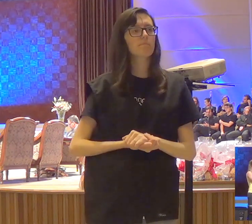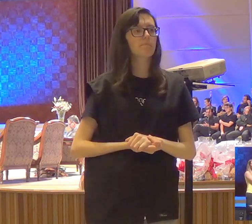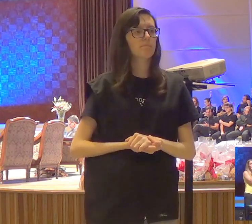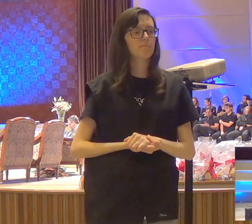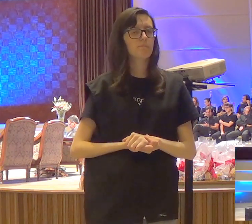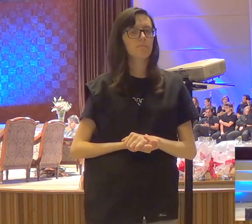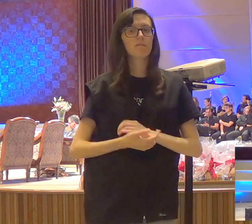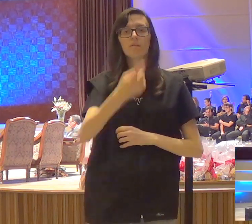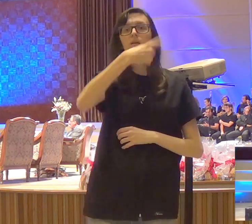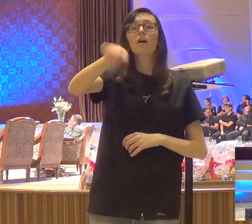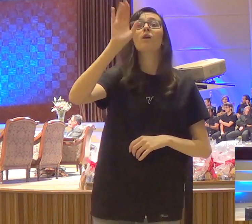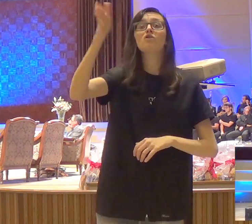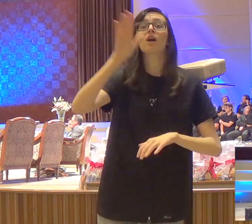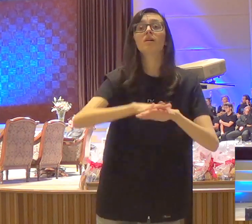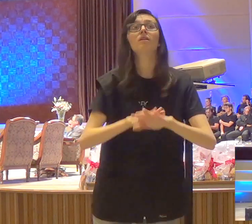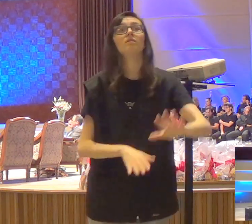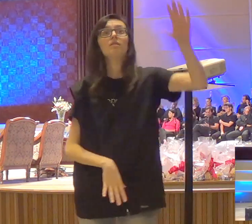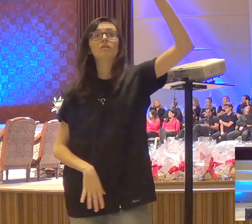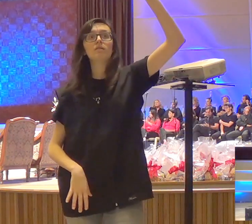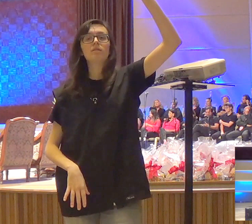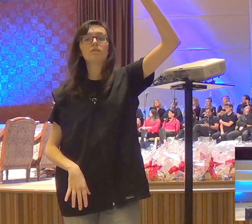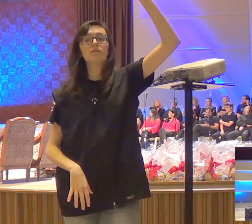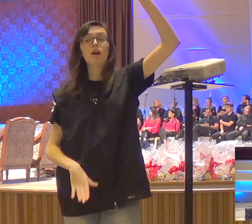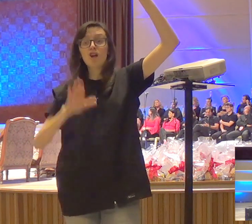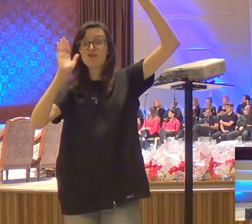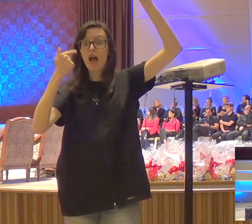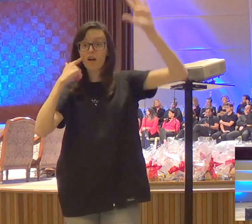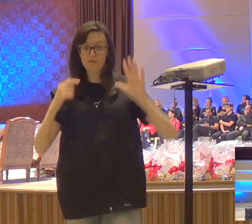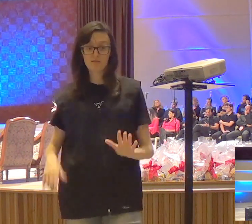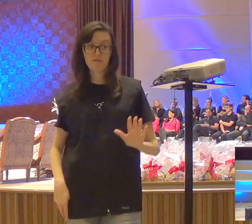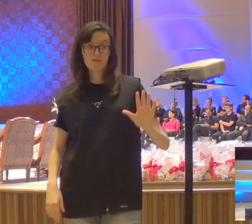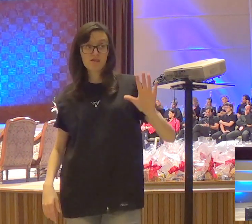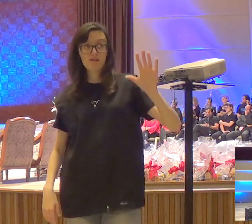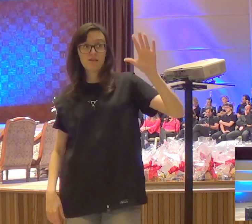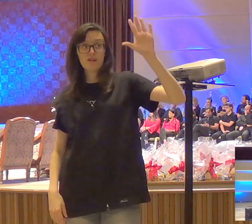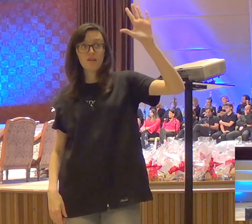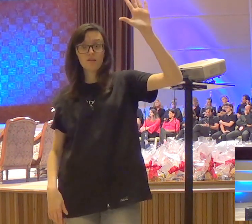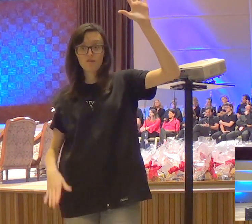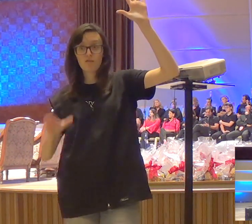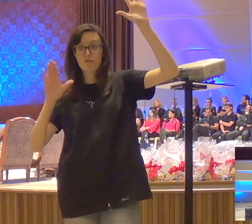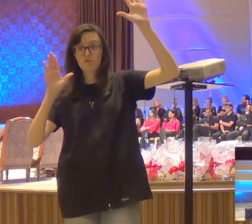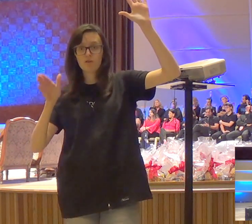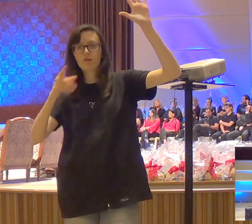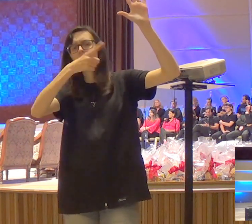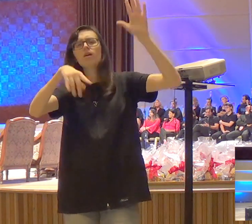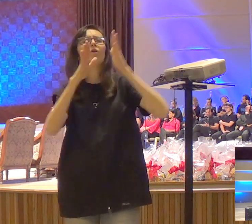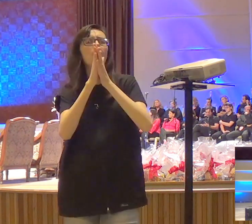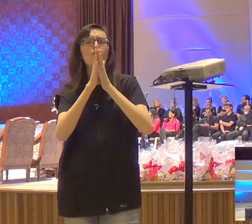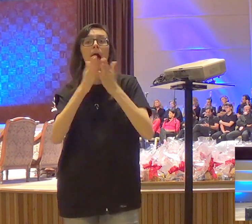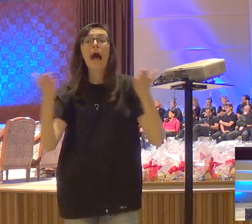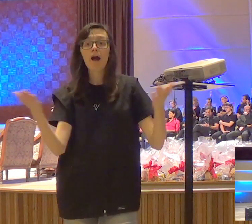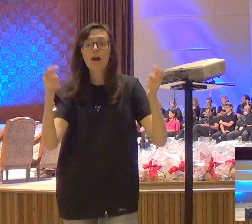e todo mundo que levantou a mão agora há pouco, I would like you to fill out your form right now. Por favor, se você